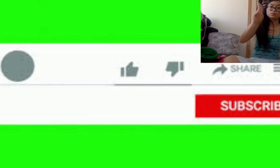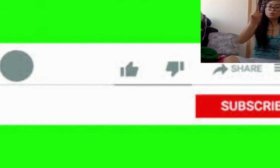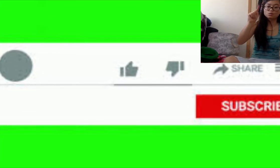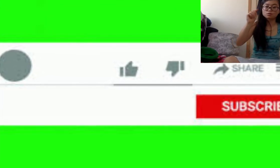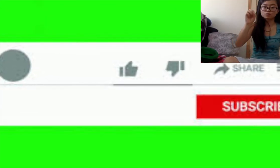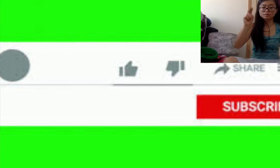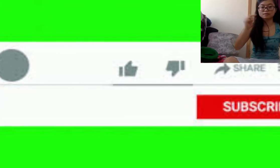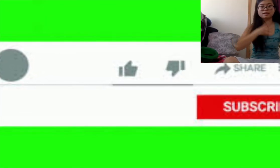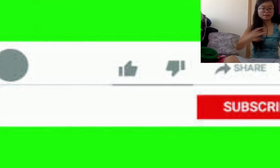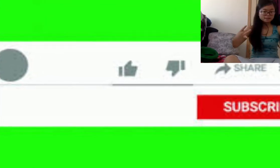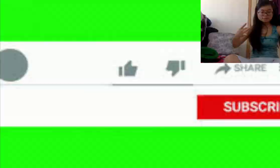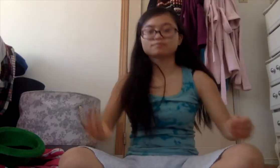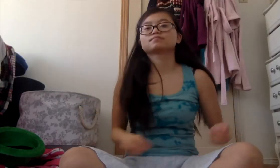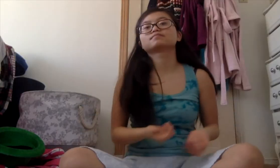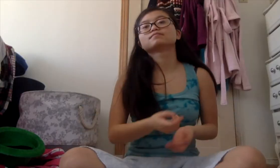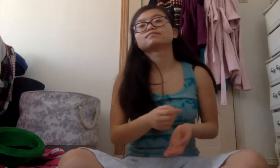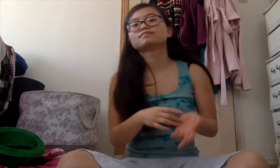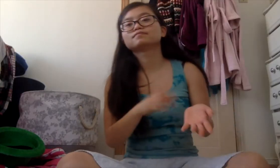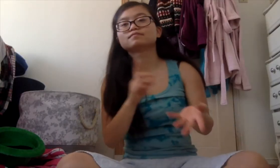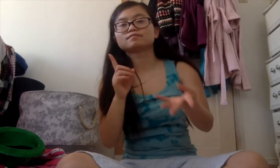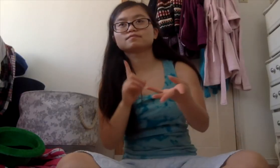嗯，来，